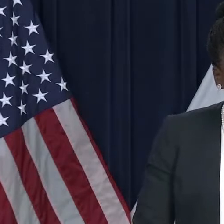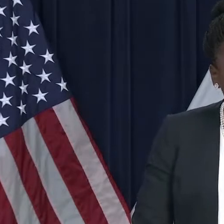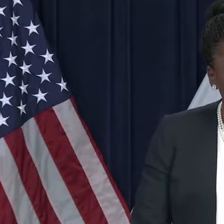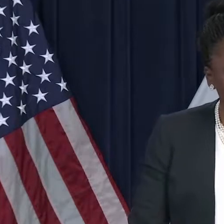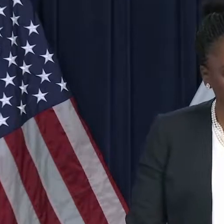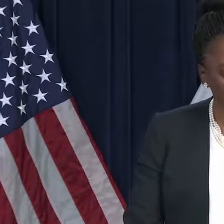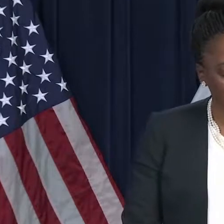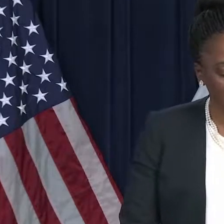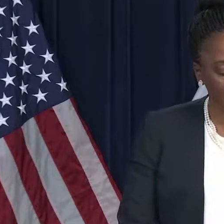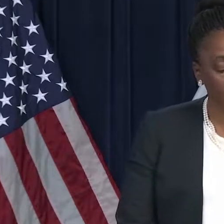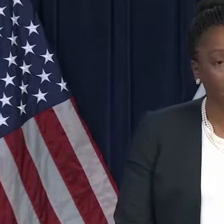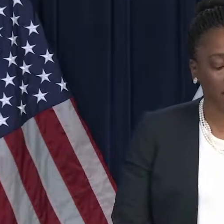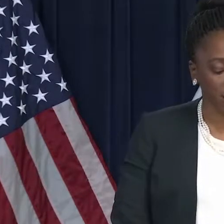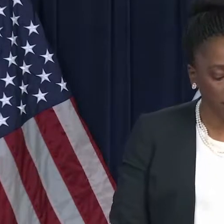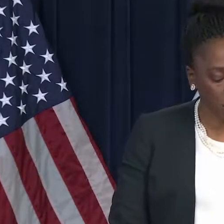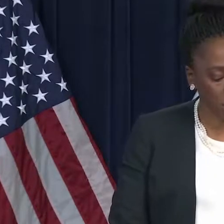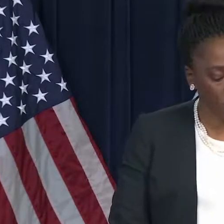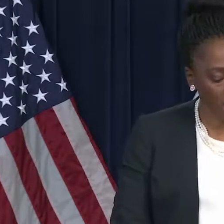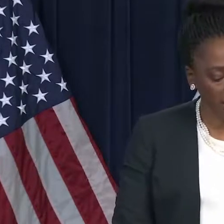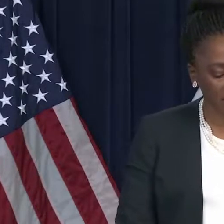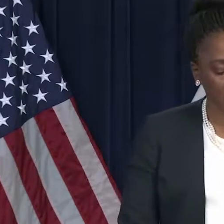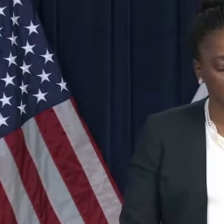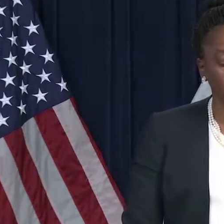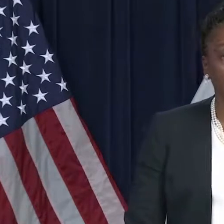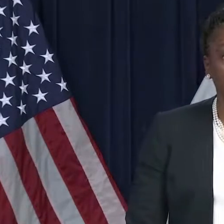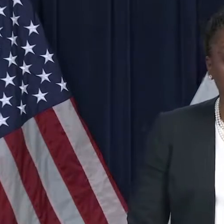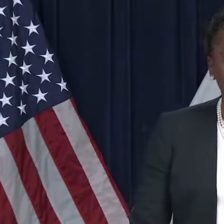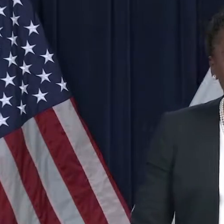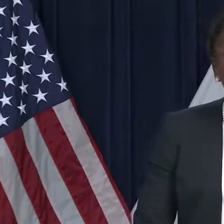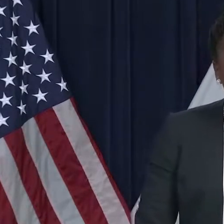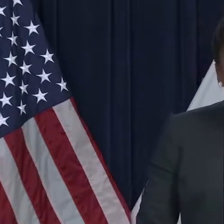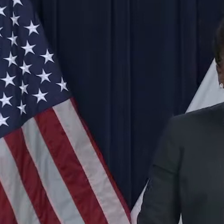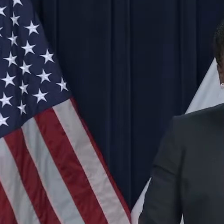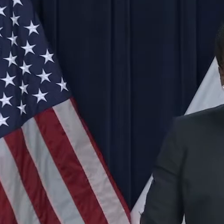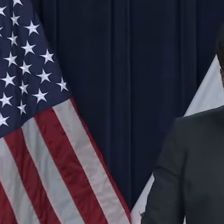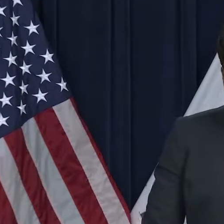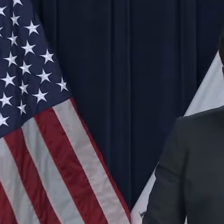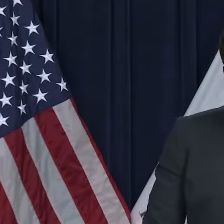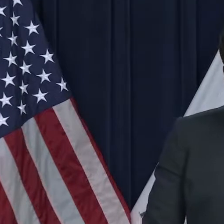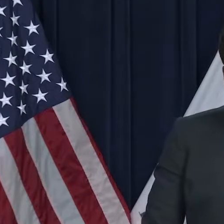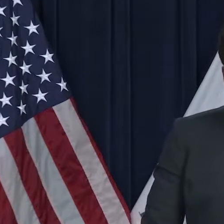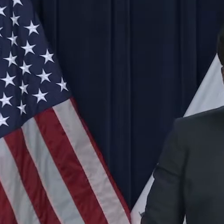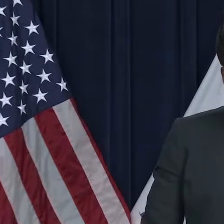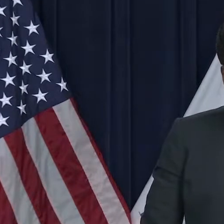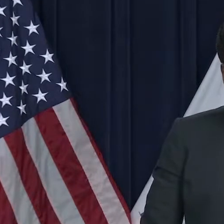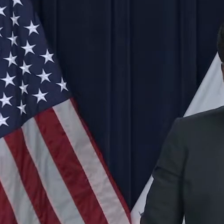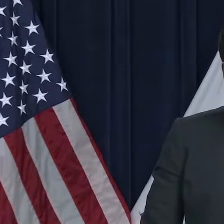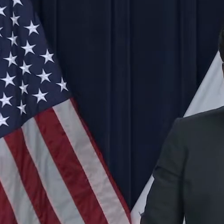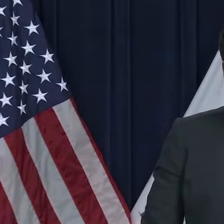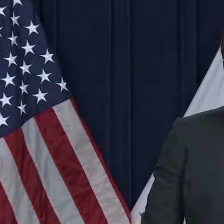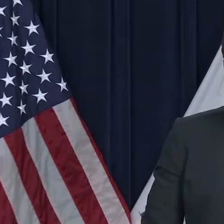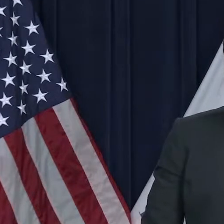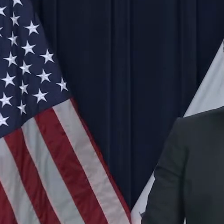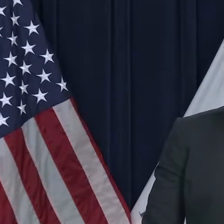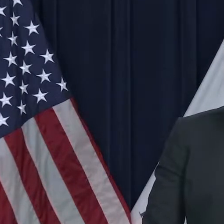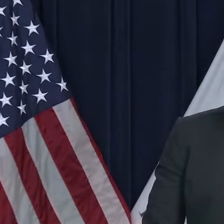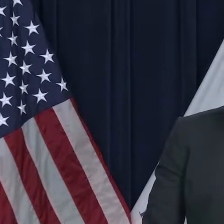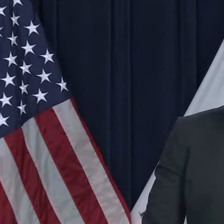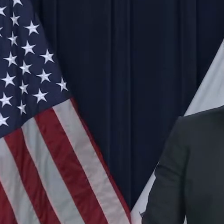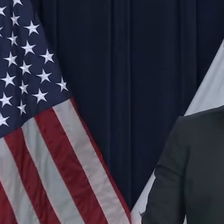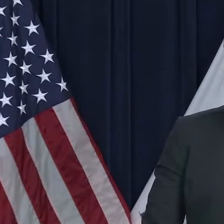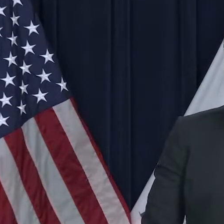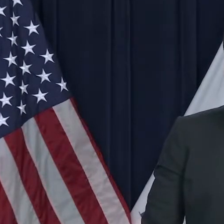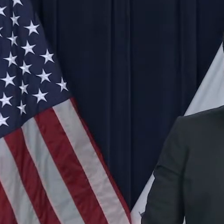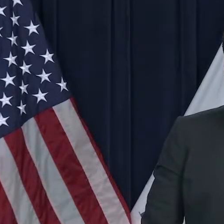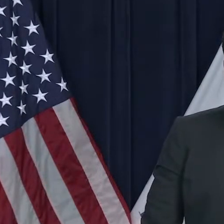La guía deportiva que compartimos hoy describe nuevamente el nivel de juego permitido por las